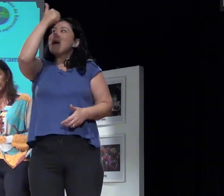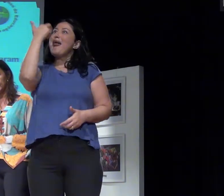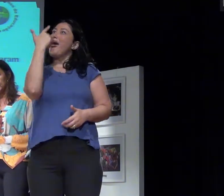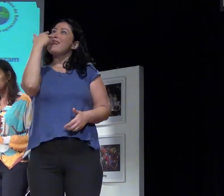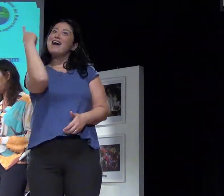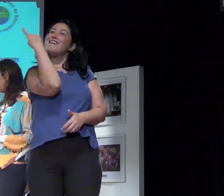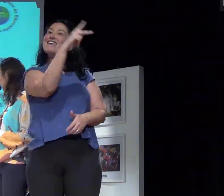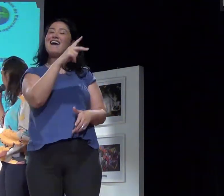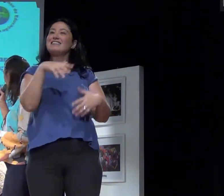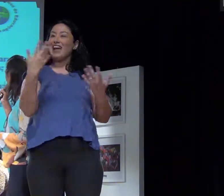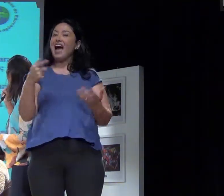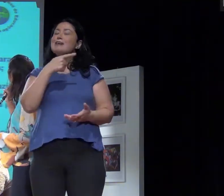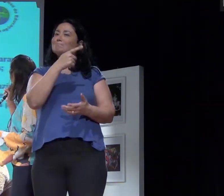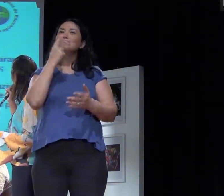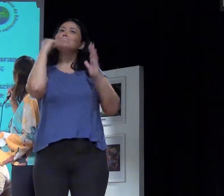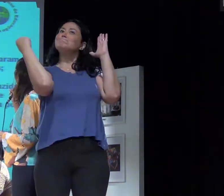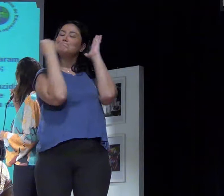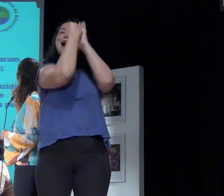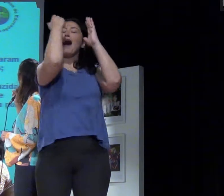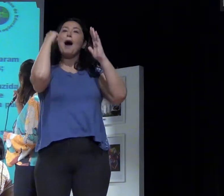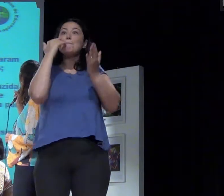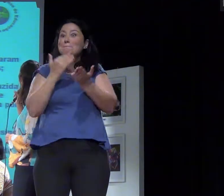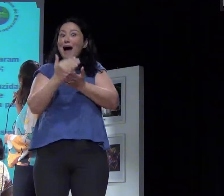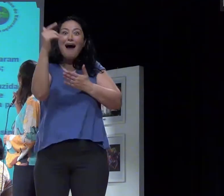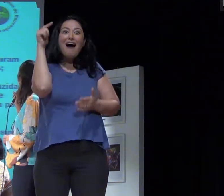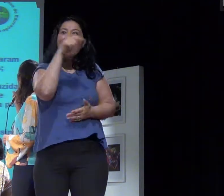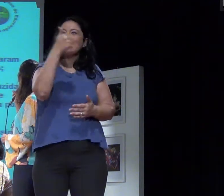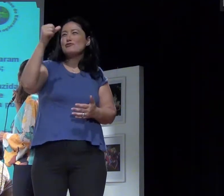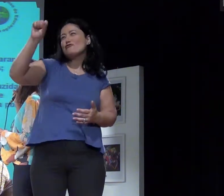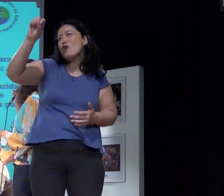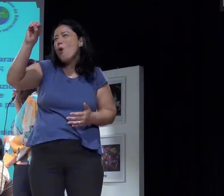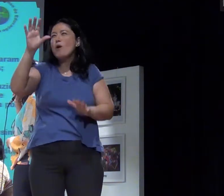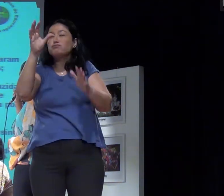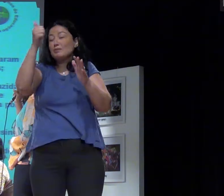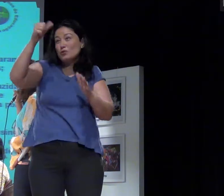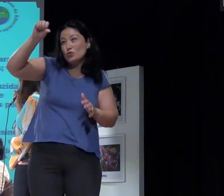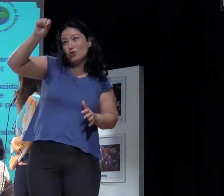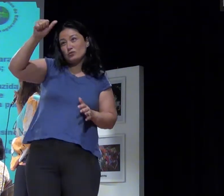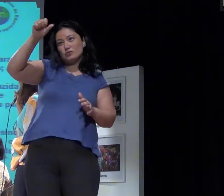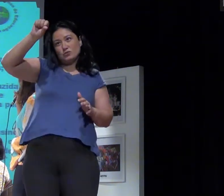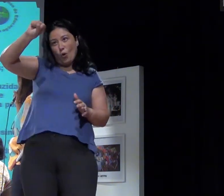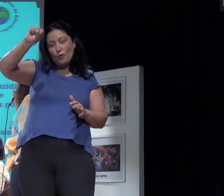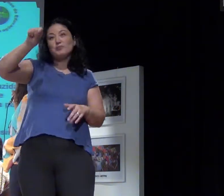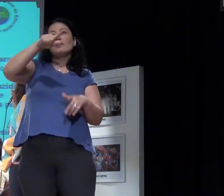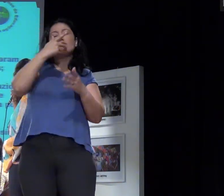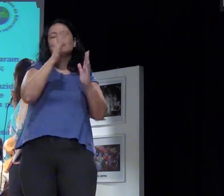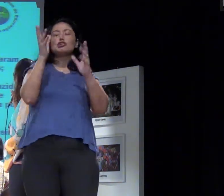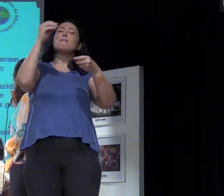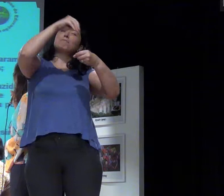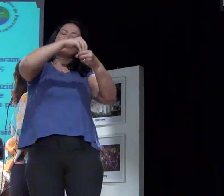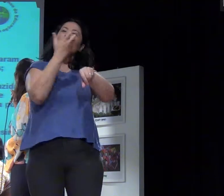deles, né? Então, é um grande marco. A partir daí, o currículo da escola já foi introduzida a disciplina